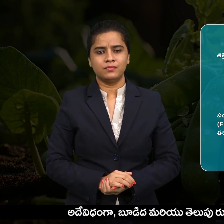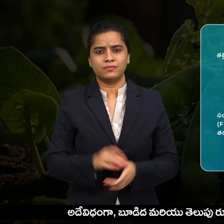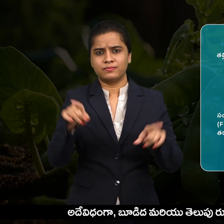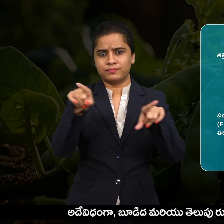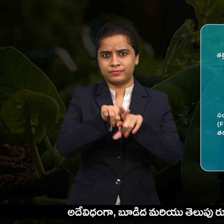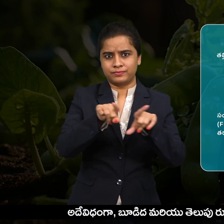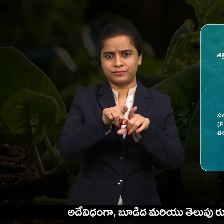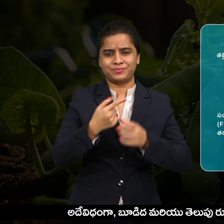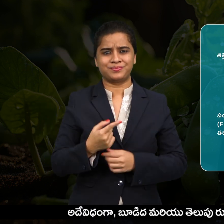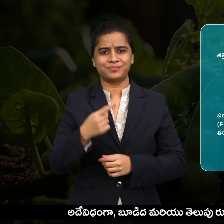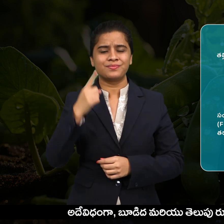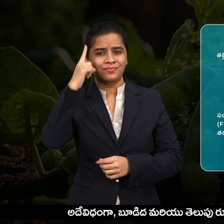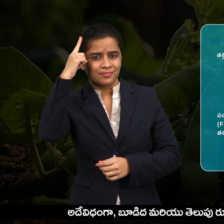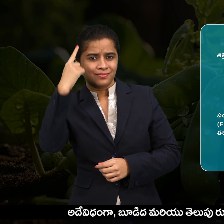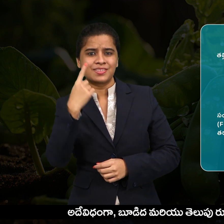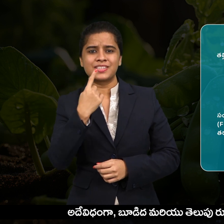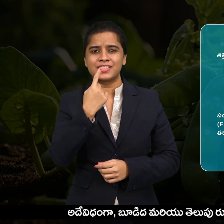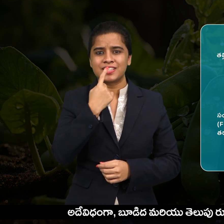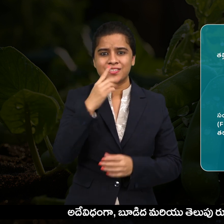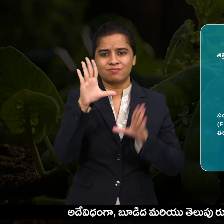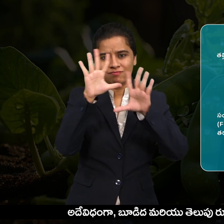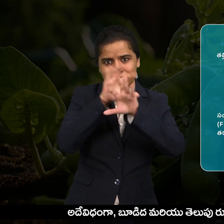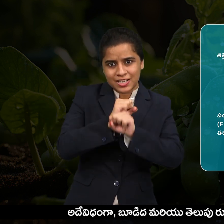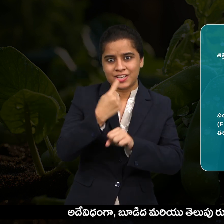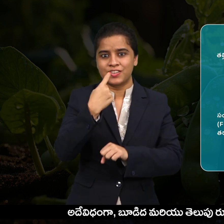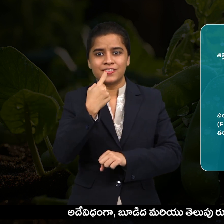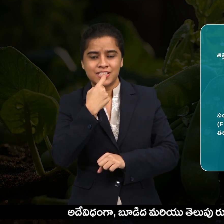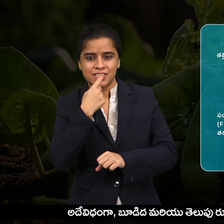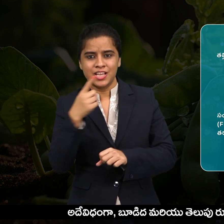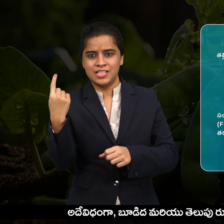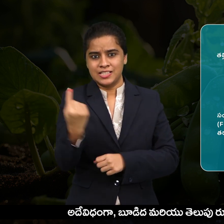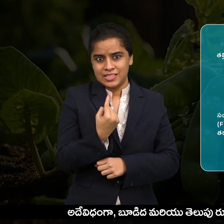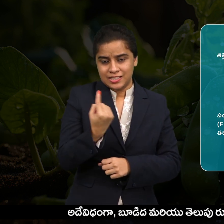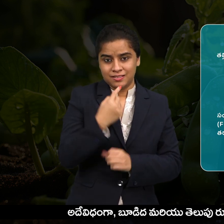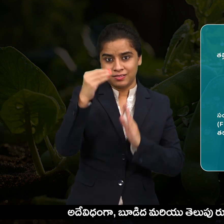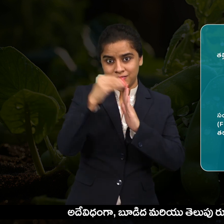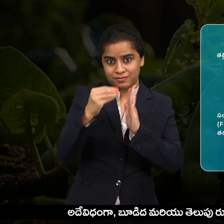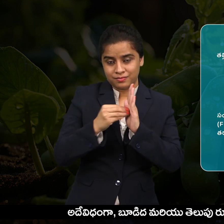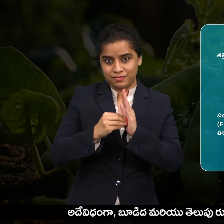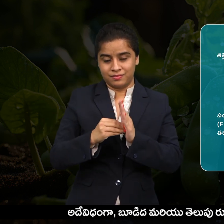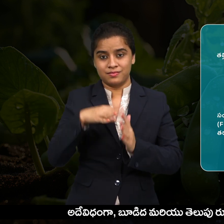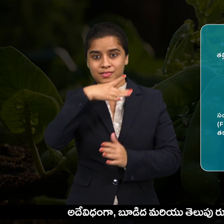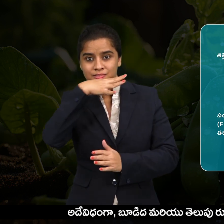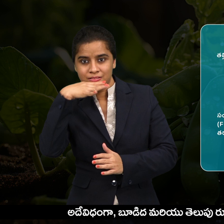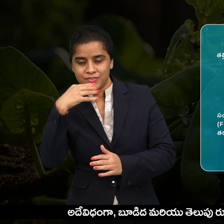అదేవిధంగా బూడిద మరియు తెలుపు రూపాలు సీడ్ కోట్ యొక్క రంగు యొక్క ఒకే లక్షణం.